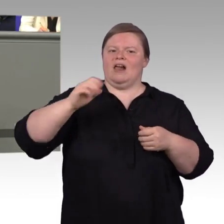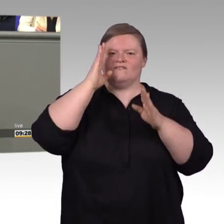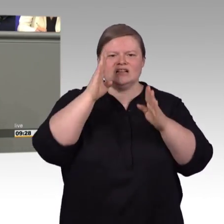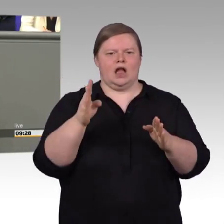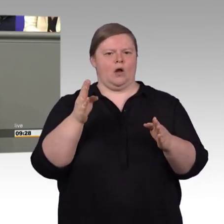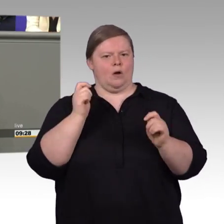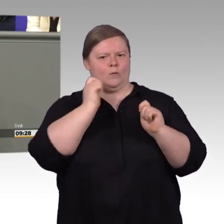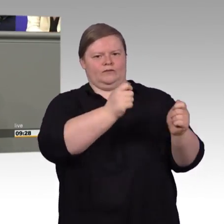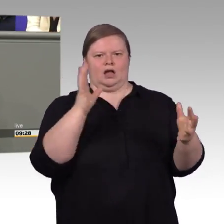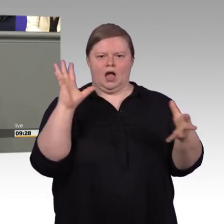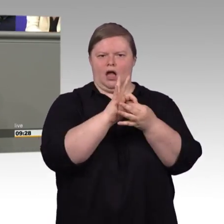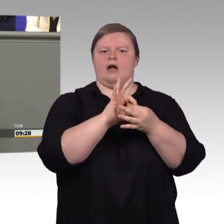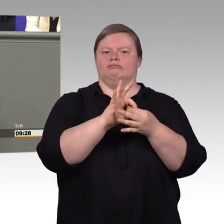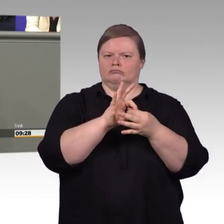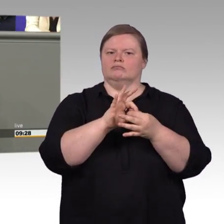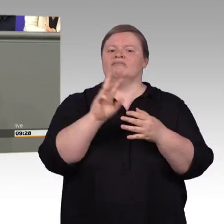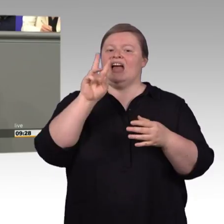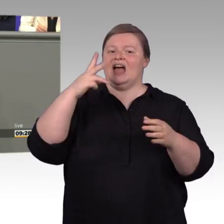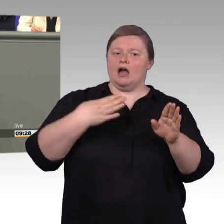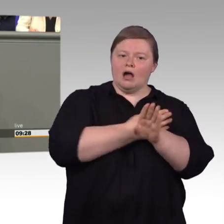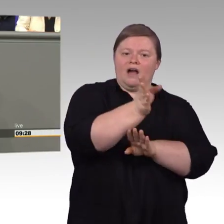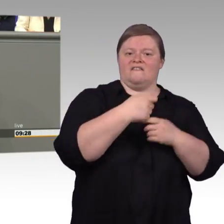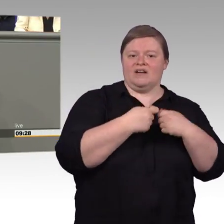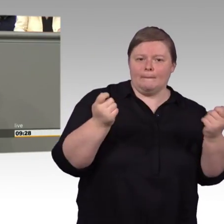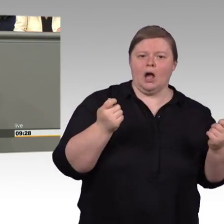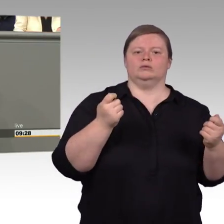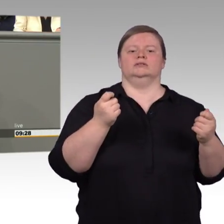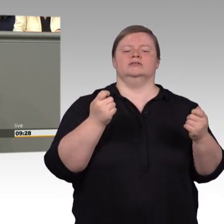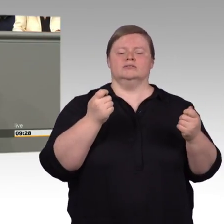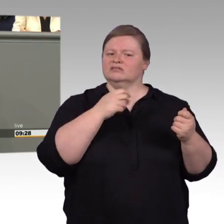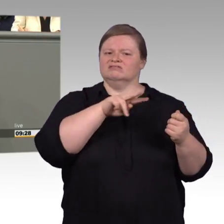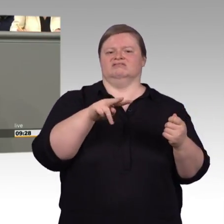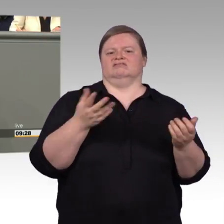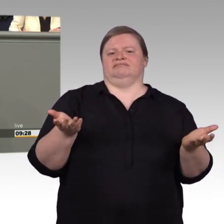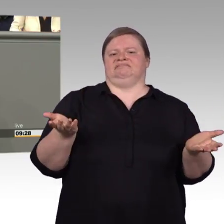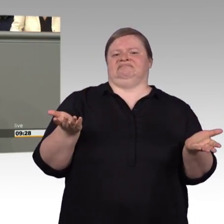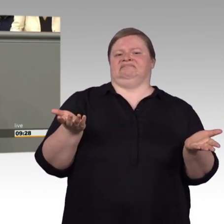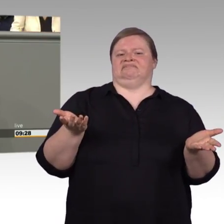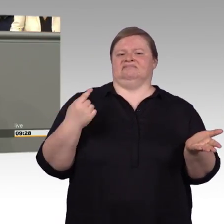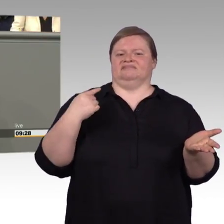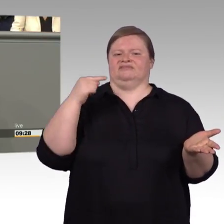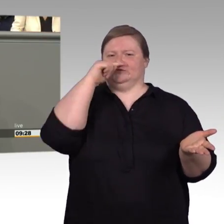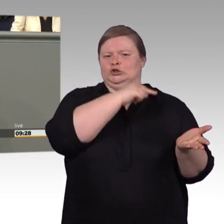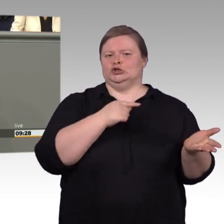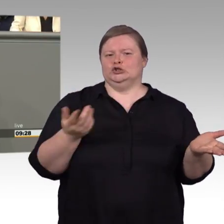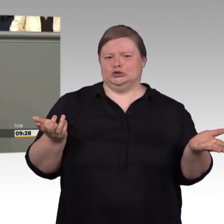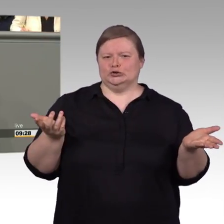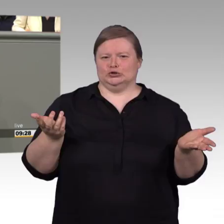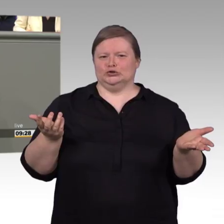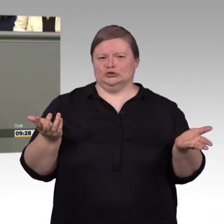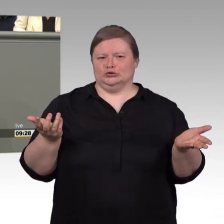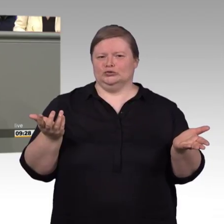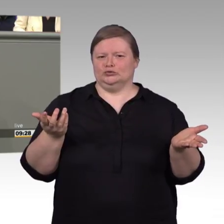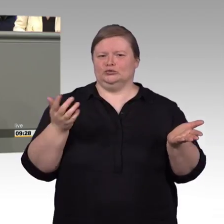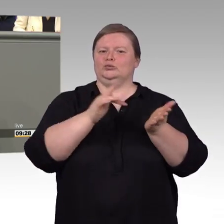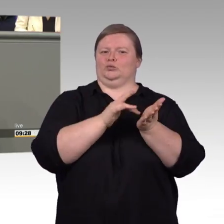ein Anwalt müsste. Alle, das ist nicht der Handwerker um die Ecke, auch wenn er den gleichen Dieselbulli für sein Geschäft gekauft hat,